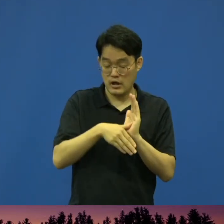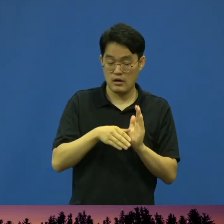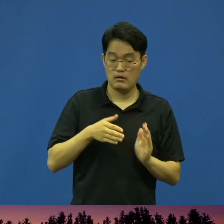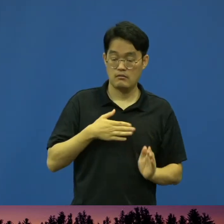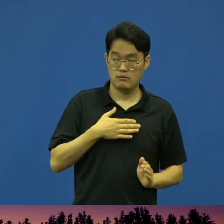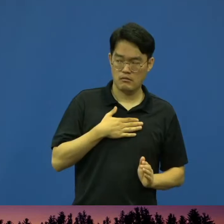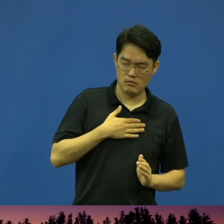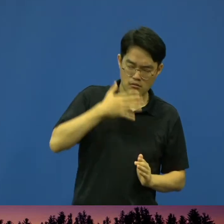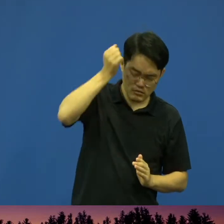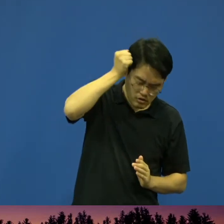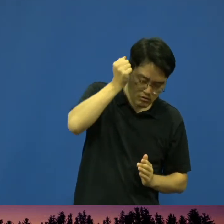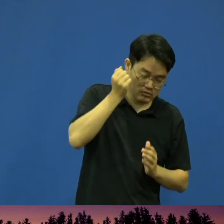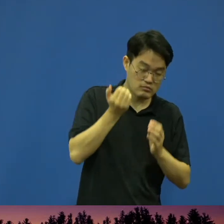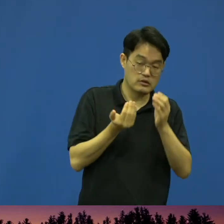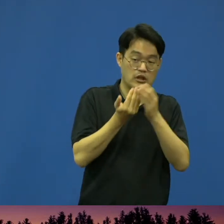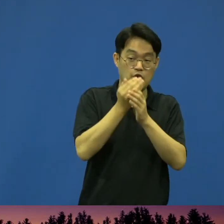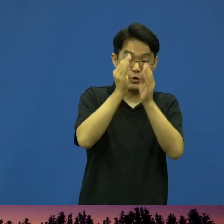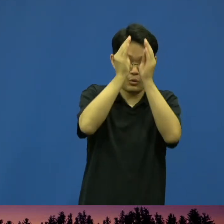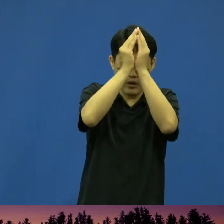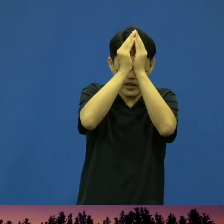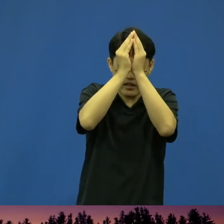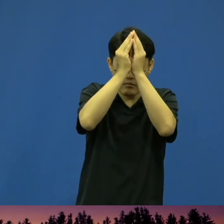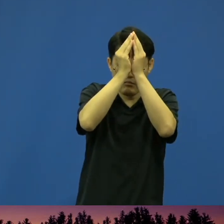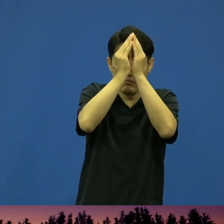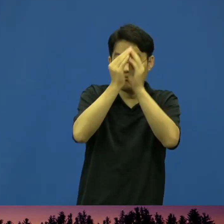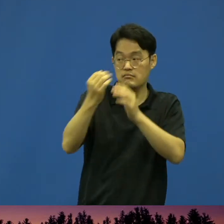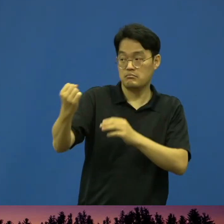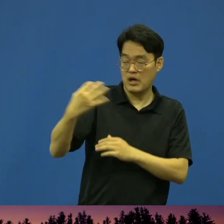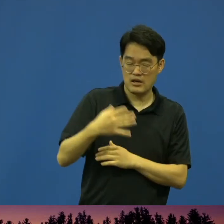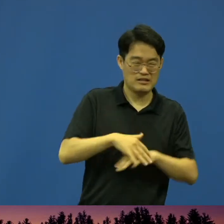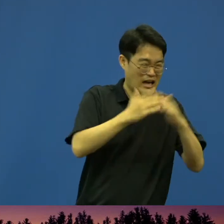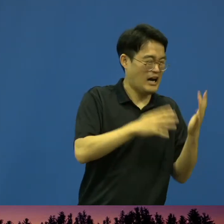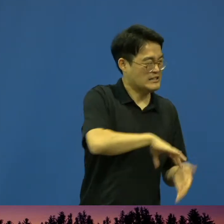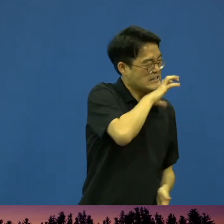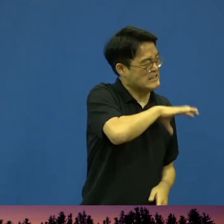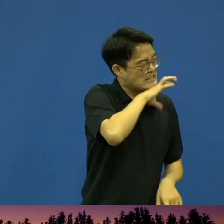있었습니다. 많은 비를 보면서 많은 사람들은 불평했지만